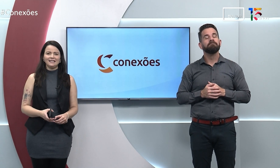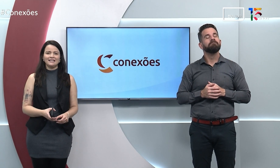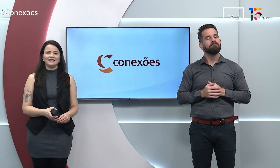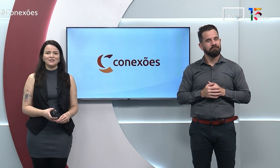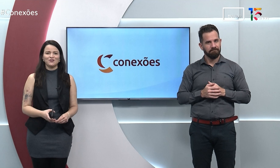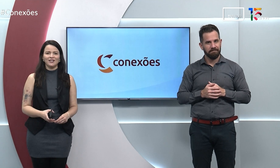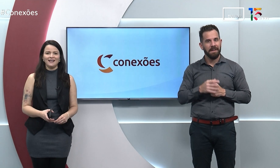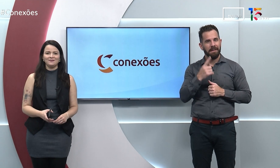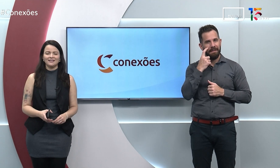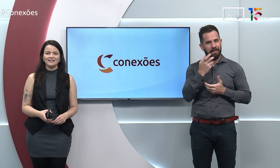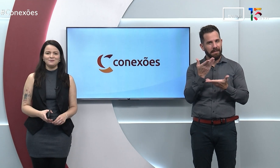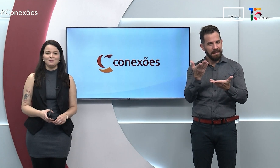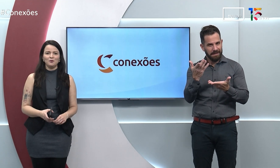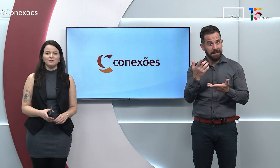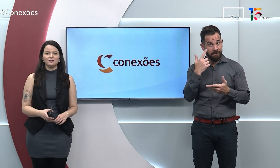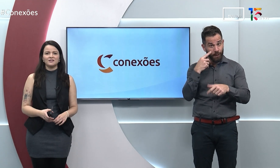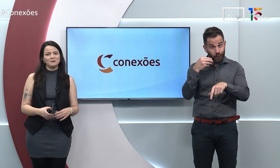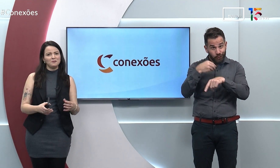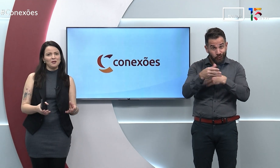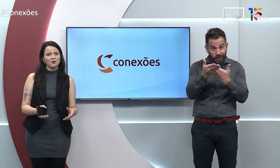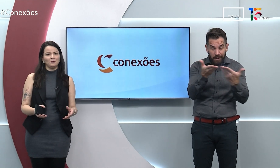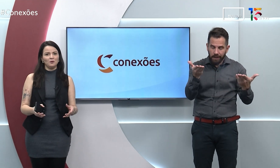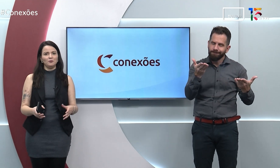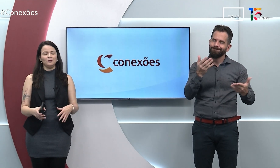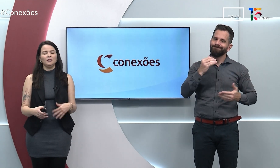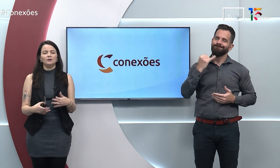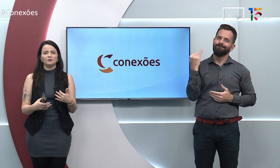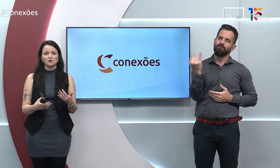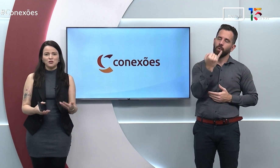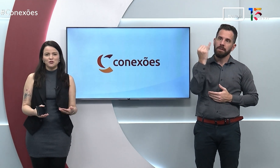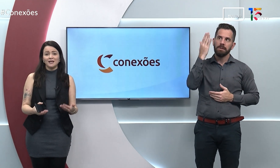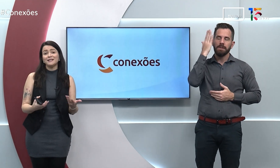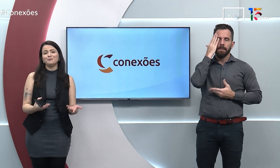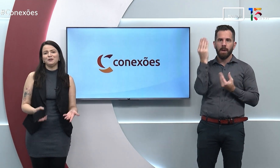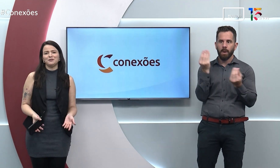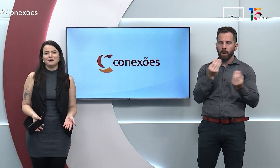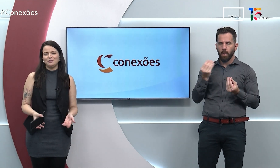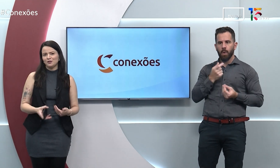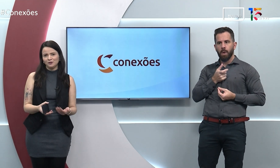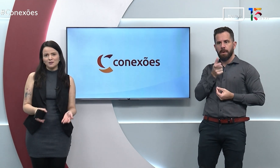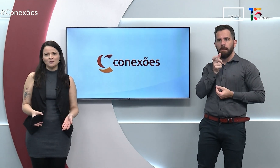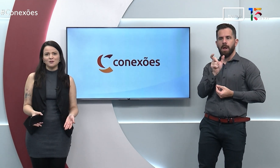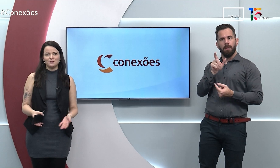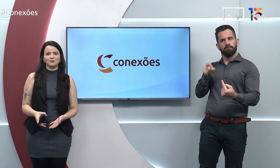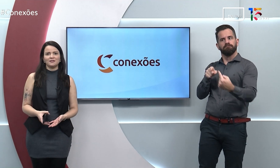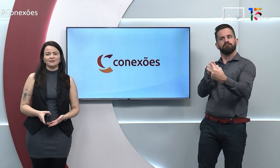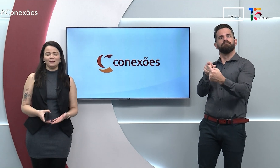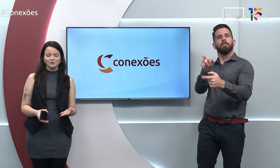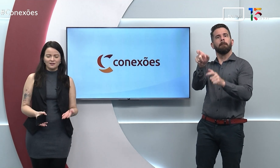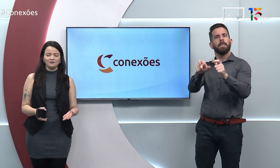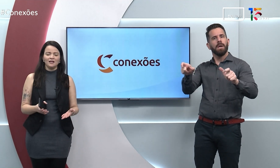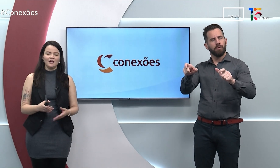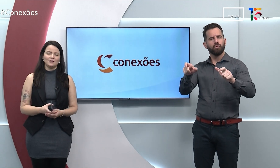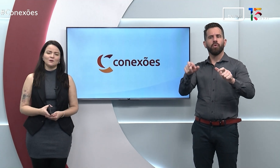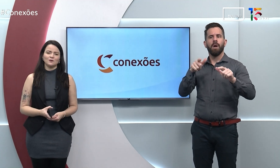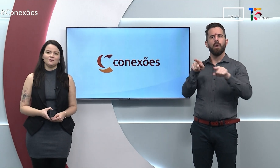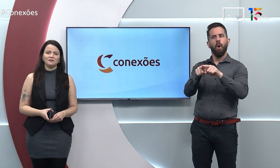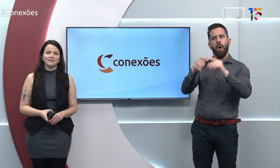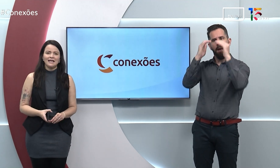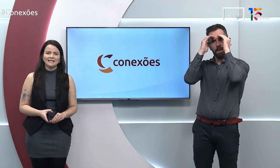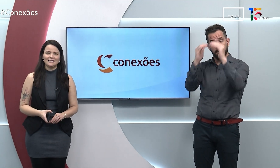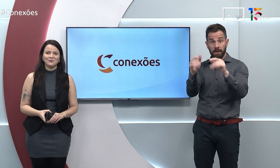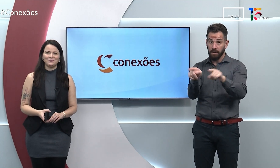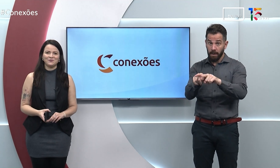Dica interessante, né? Sempre bom a gente saber melhor como nos dirigir respeitosamente a todas as pessoas, inclusive as pessoas